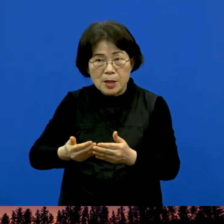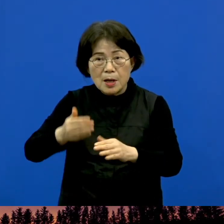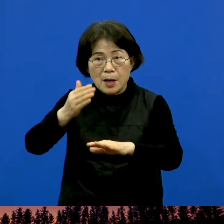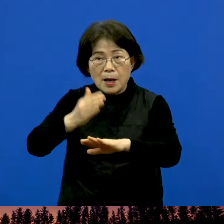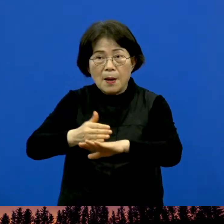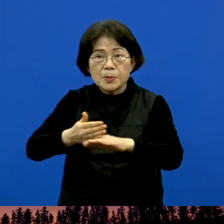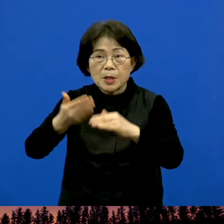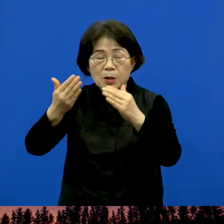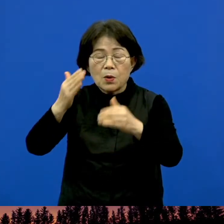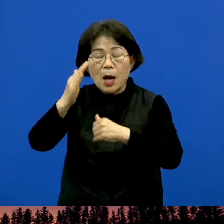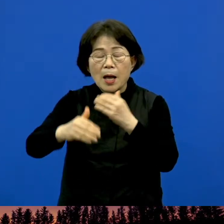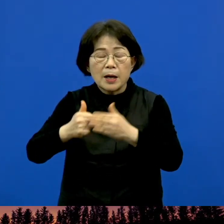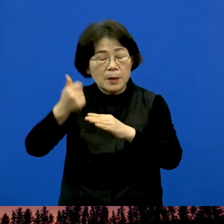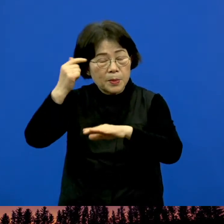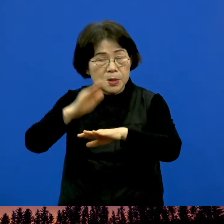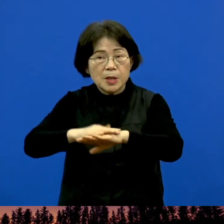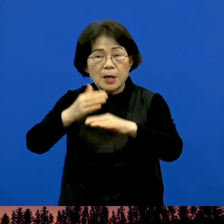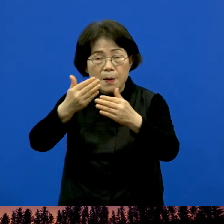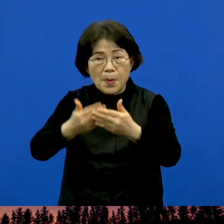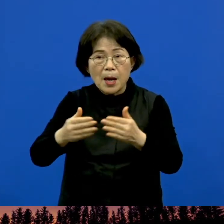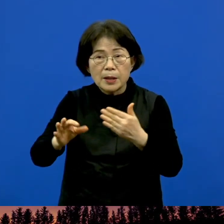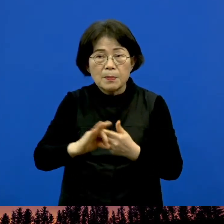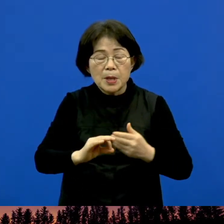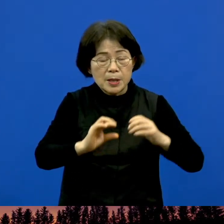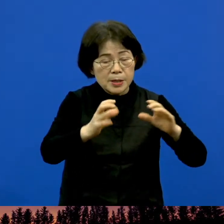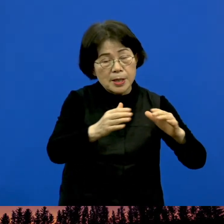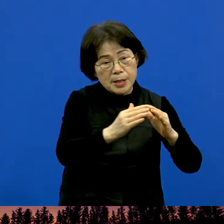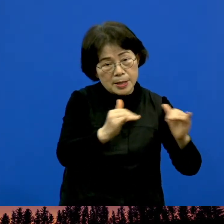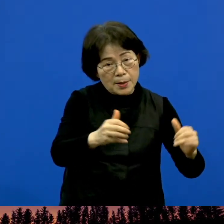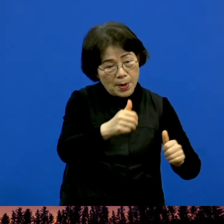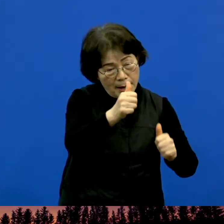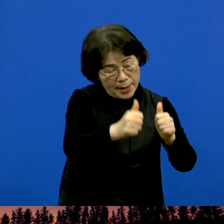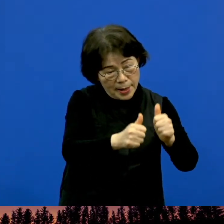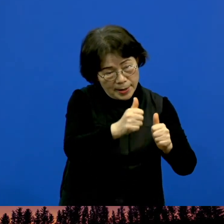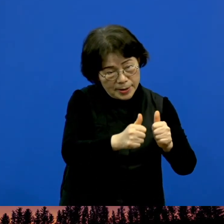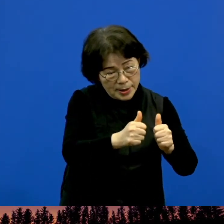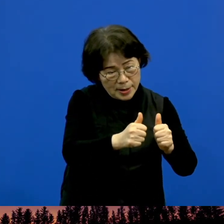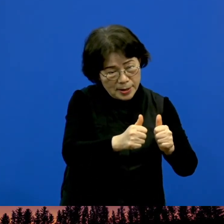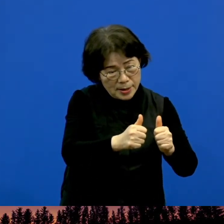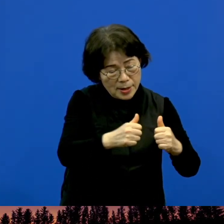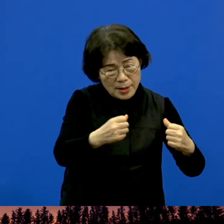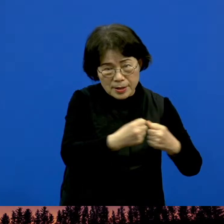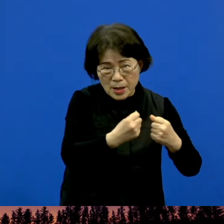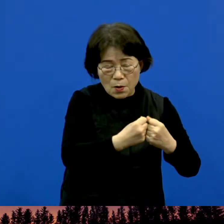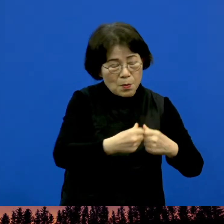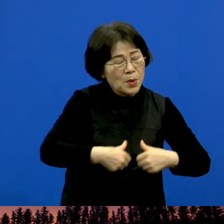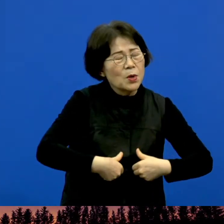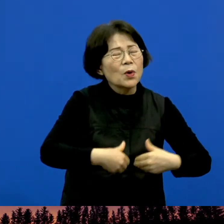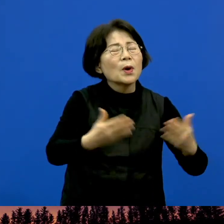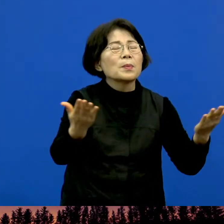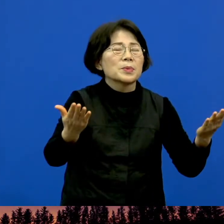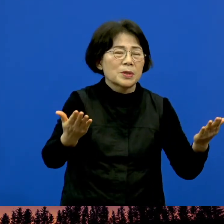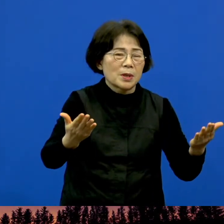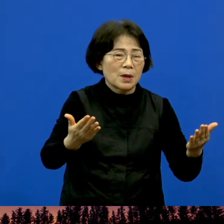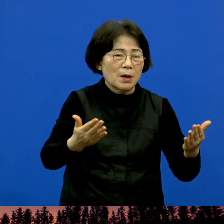하늘의 지혜를 얻으면 세상 사람과 경쟁하고 싸울 일이 없습니다. 뭘 싸워요? 경쟁해서 싸워요.